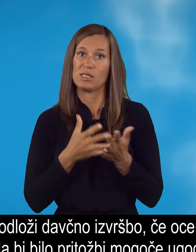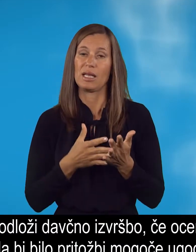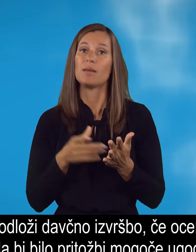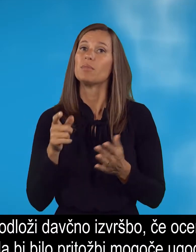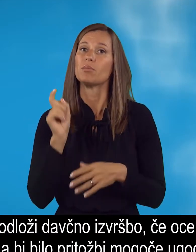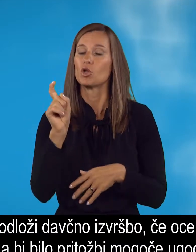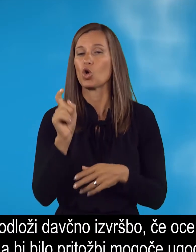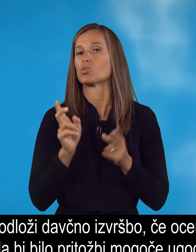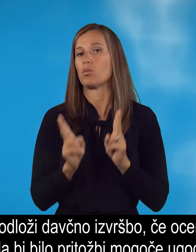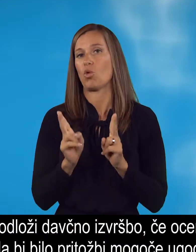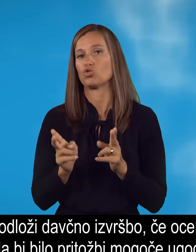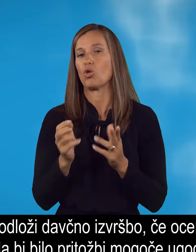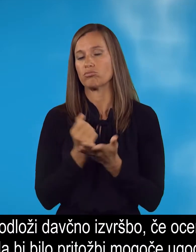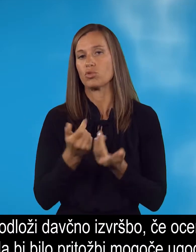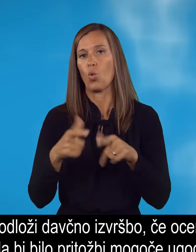bilo pritožbi mogoče ugoditi.